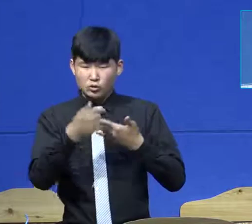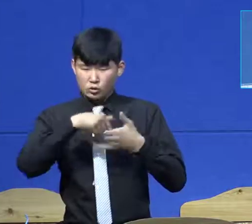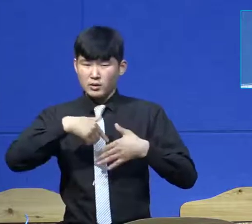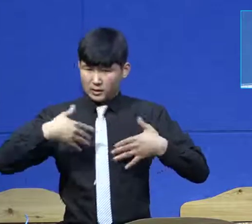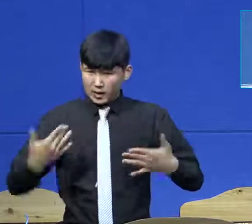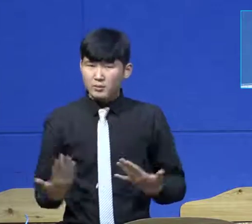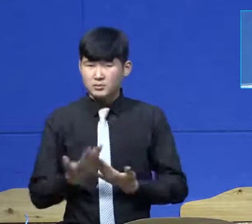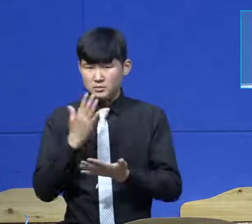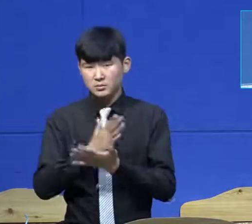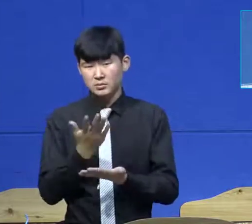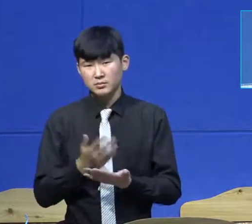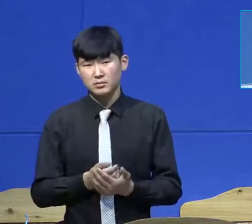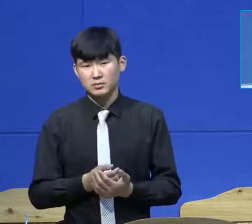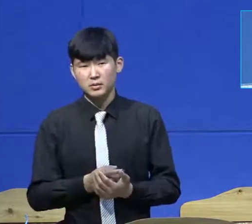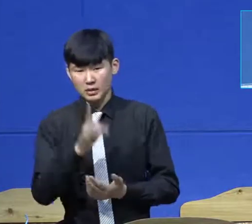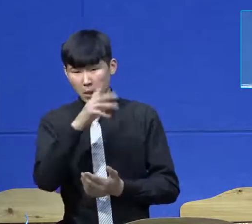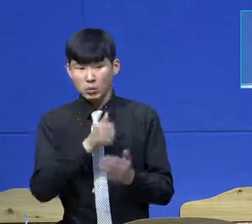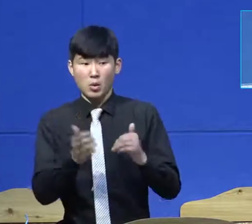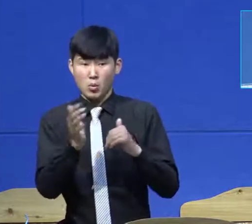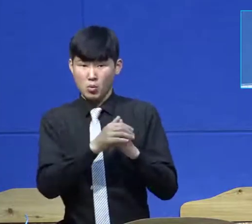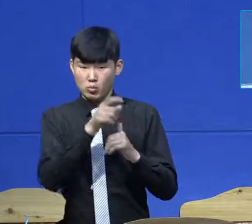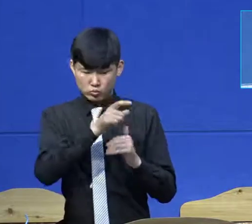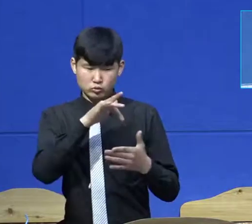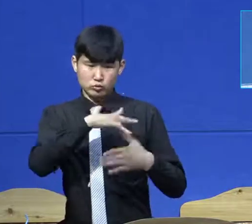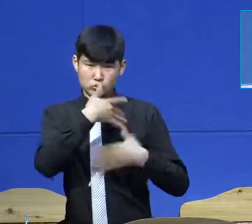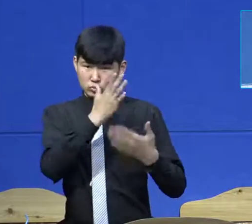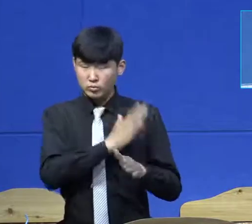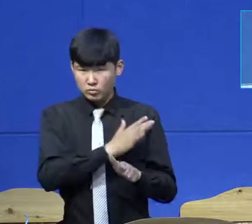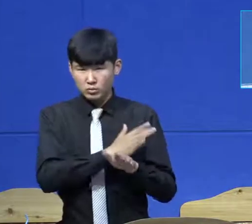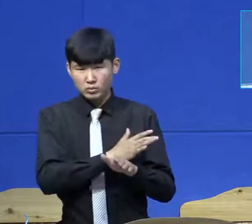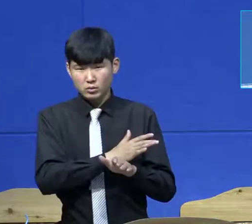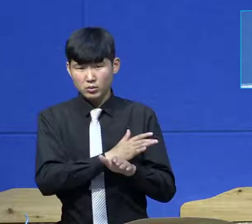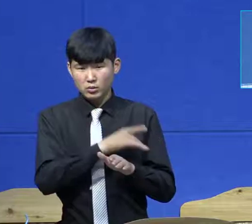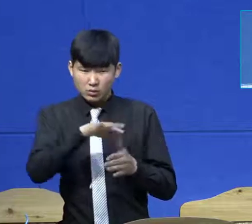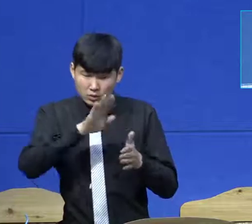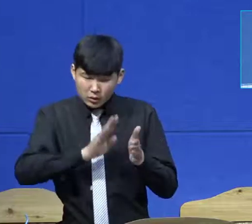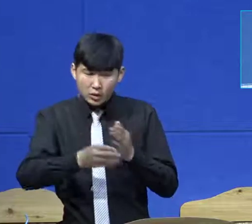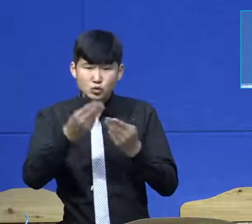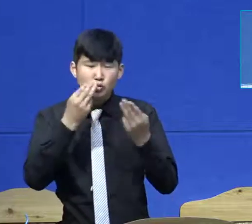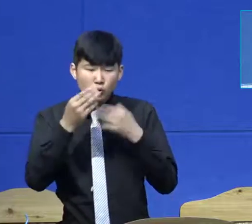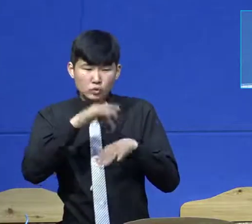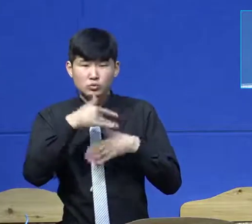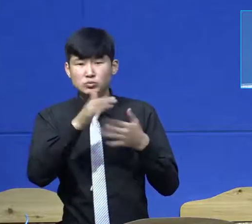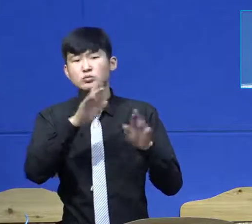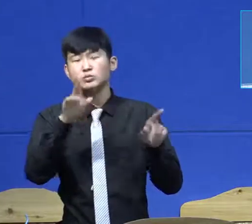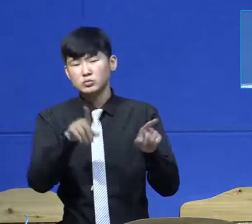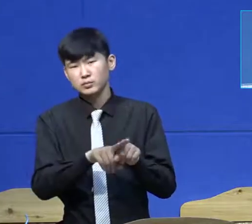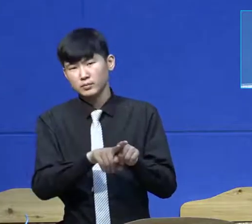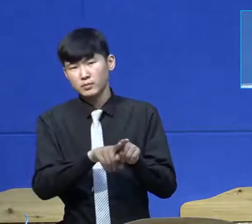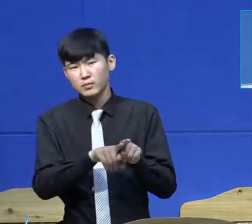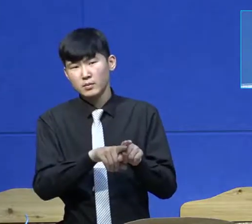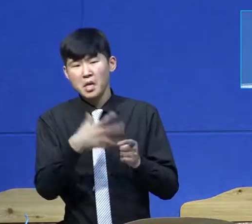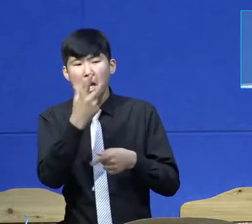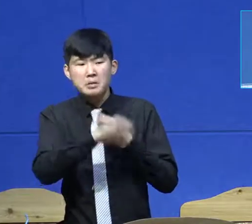байна. Нэг удаа өхөн хүмүүс тогтогцсон. Үүний дараа шүүгдэхэр тавлагдсан шиг. Хэдхэн